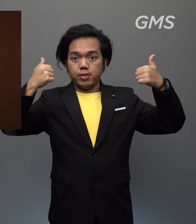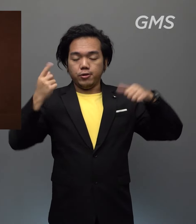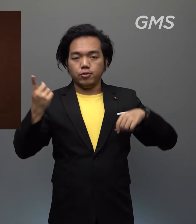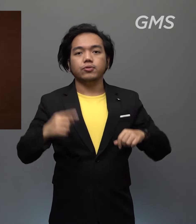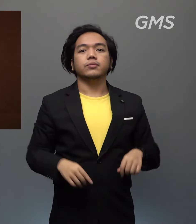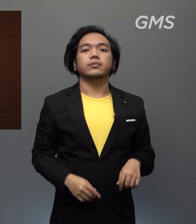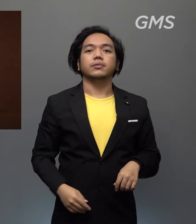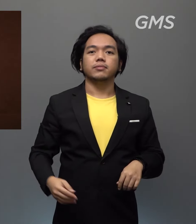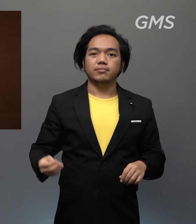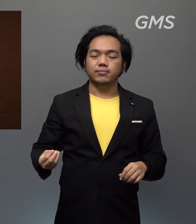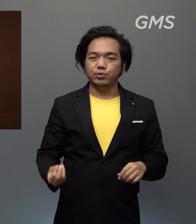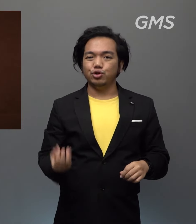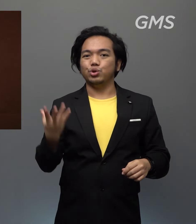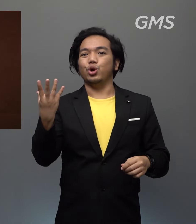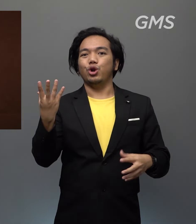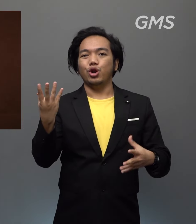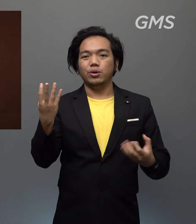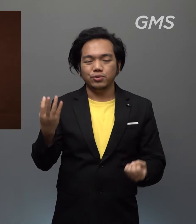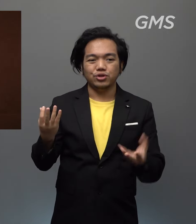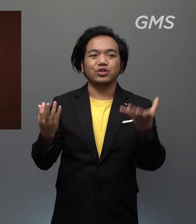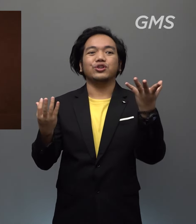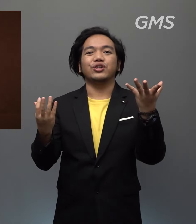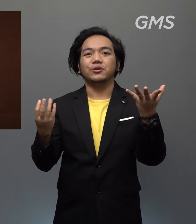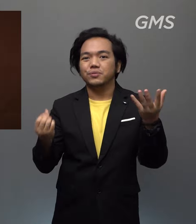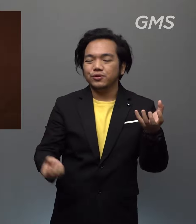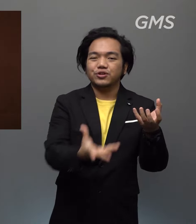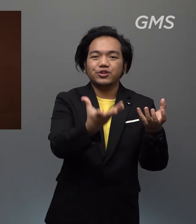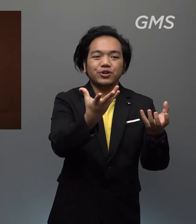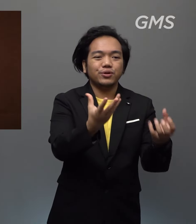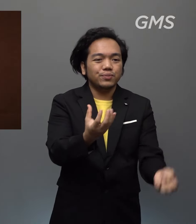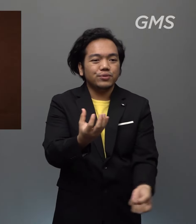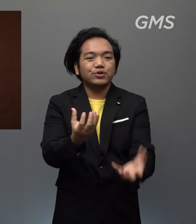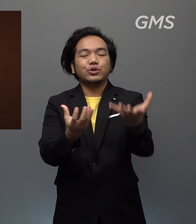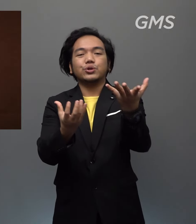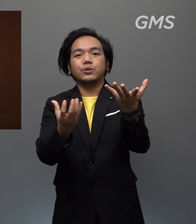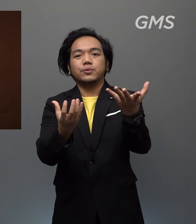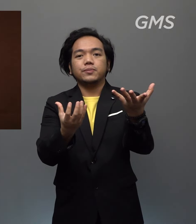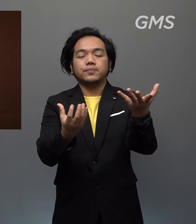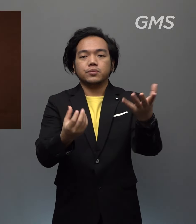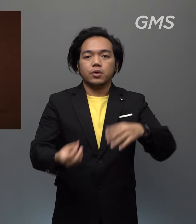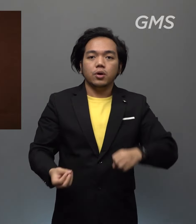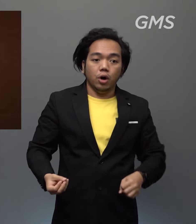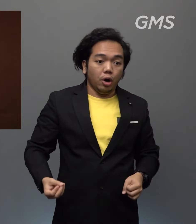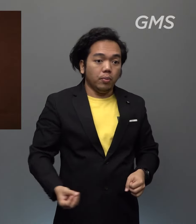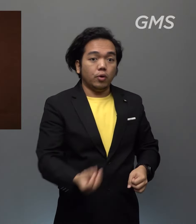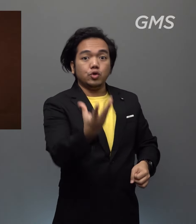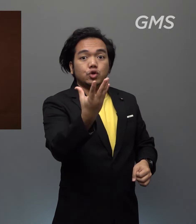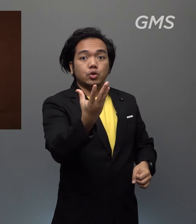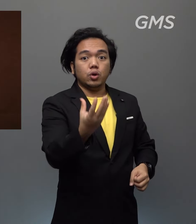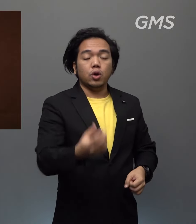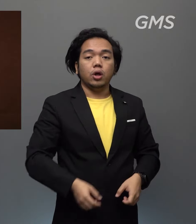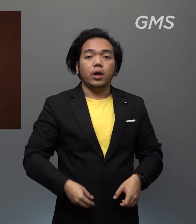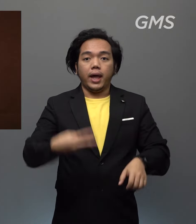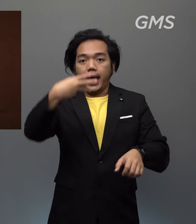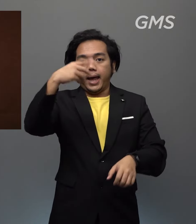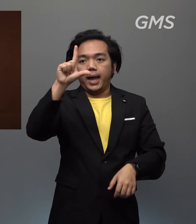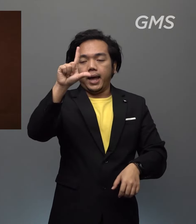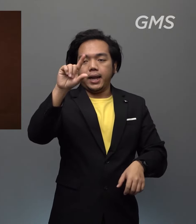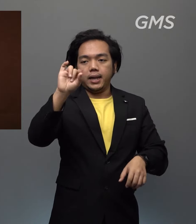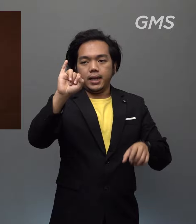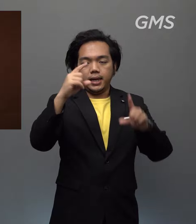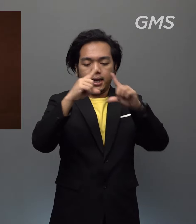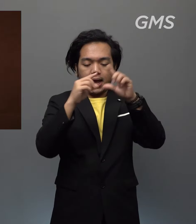itu. Dilari-lari berkejar, dikejar-kejar, lalu kemudian muncullah Eleazar anak Dodo, orang Ahohi yang bersama